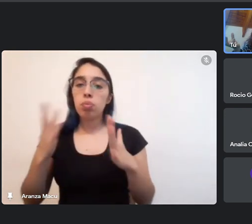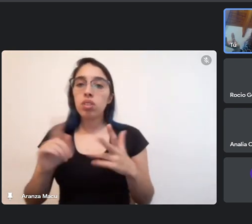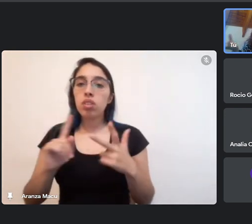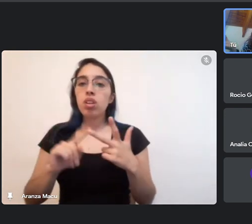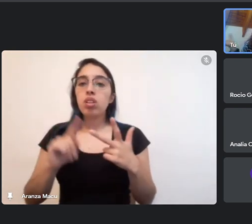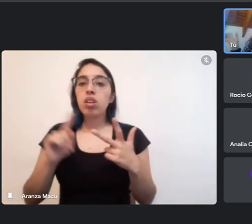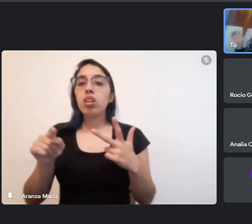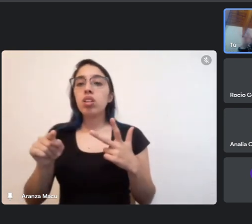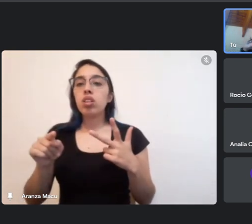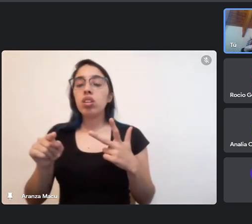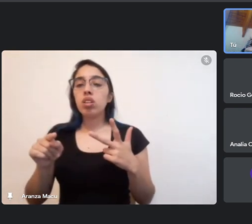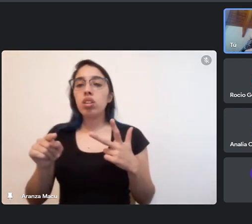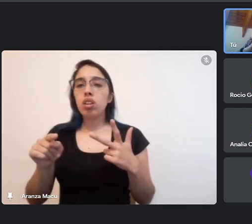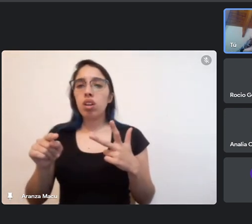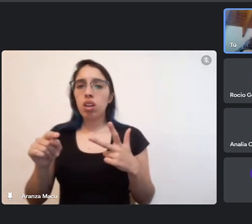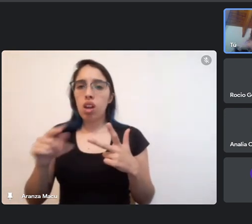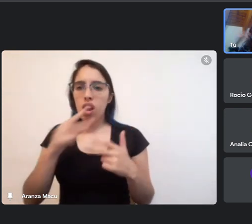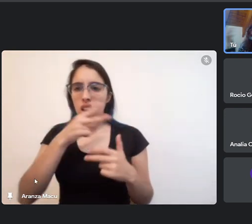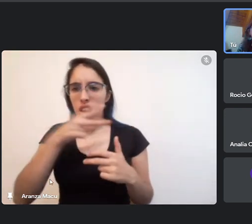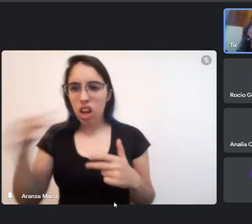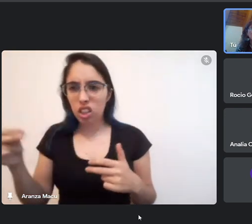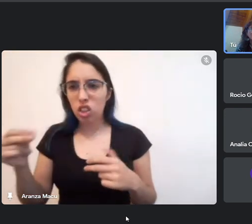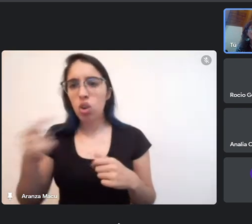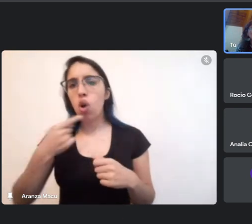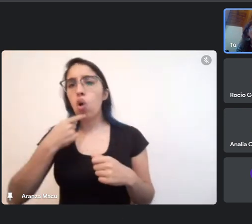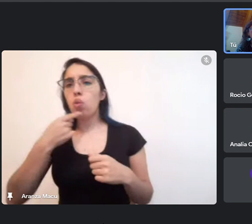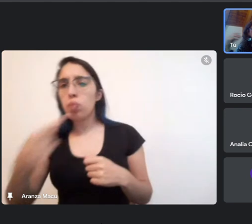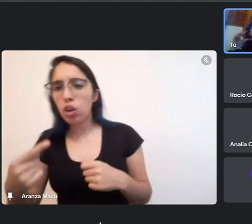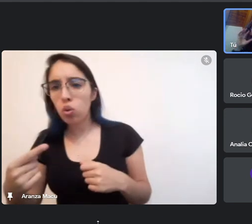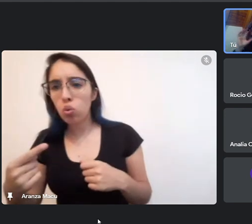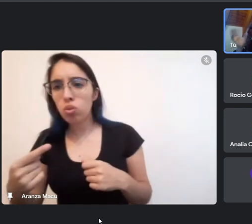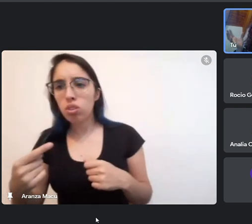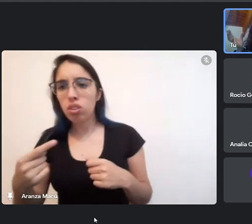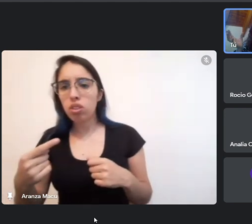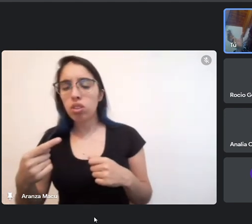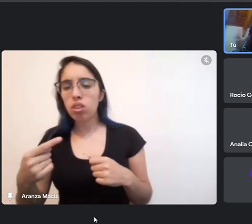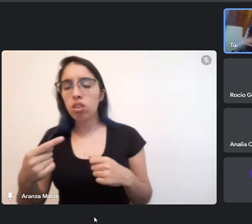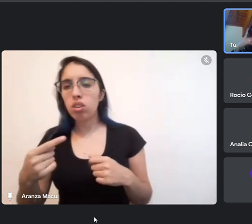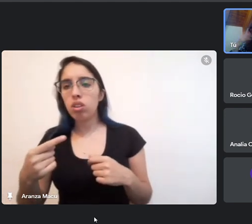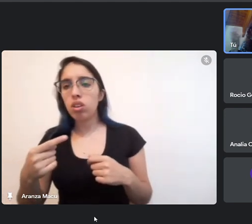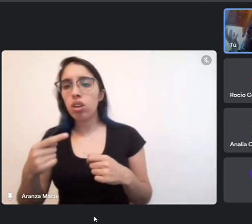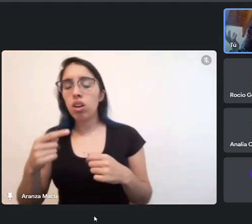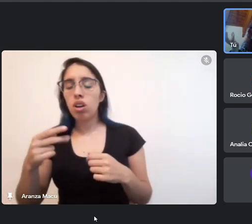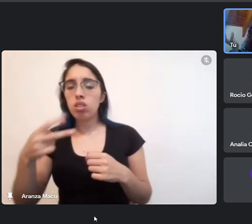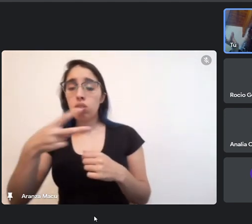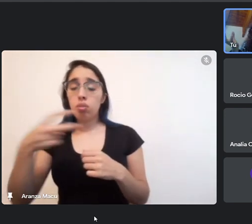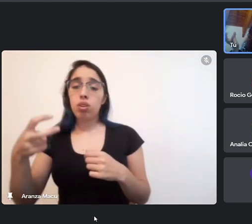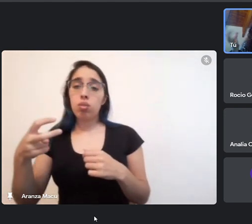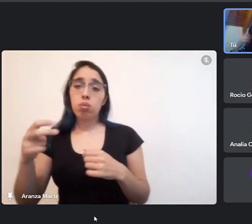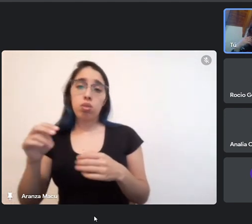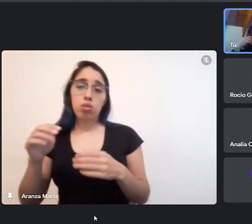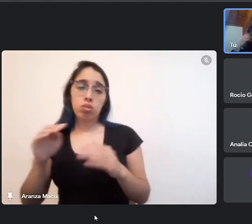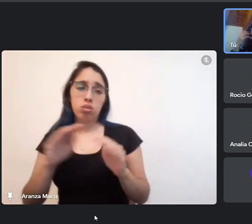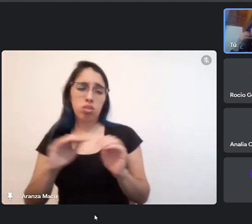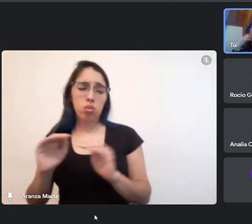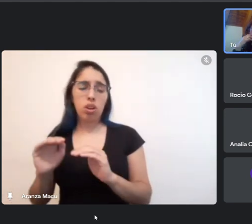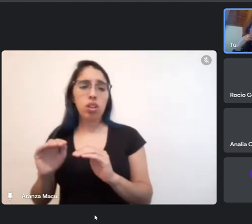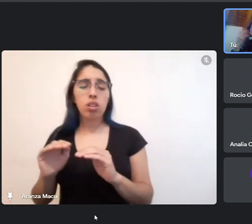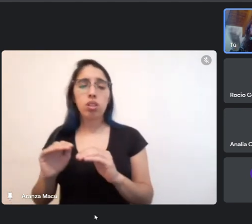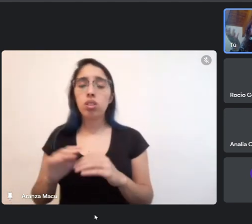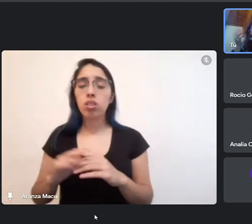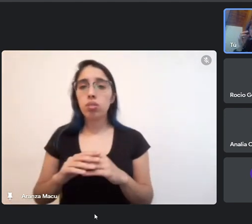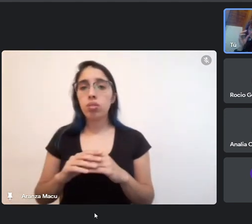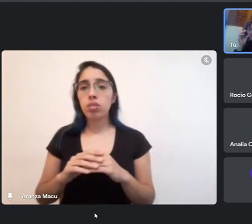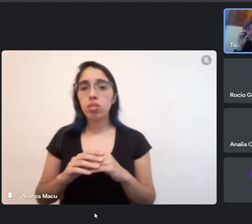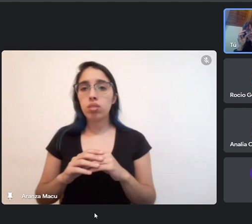sea, le sigue not o van adelante de una oración, que nosotros no vamos a ver tantas preguntas ni